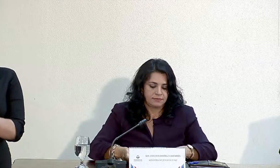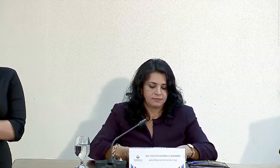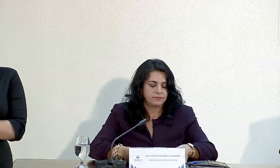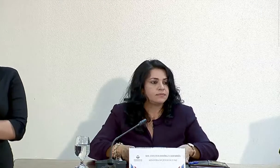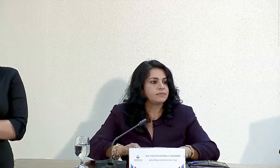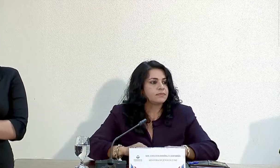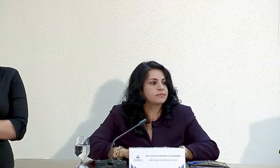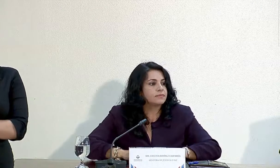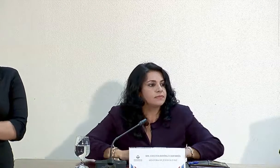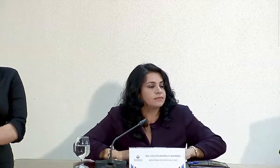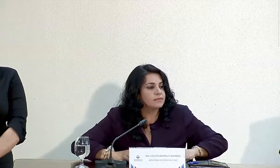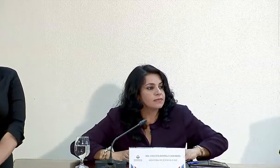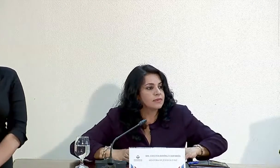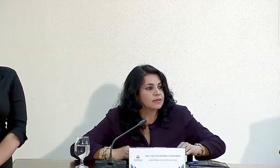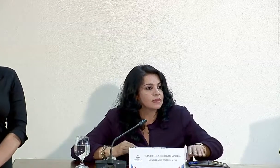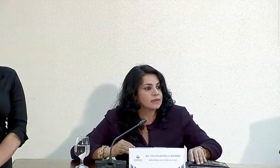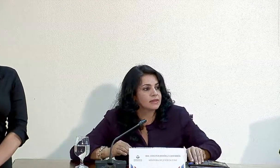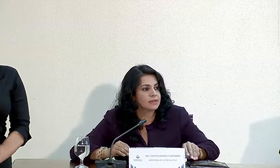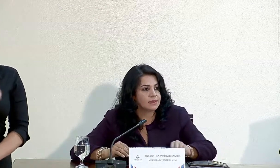Ministra,